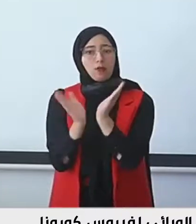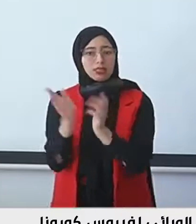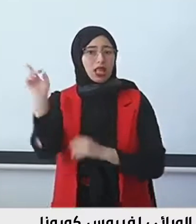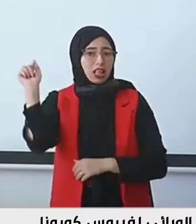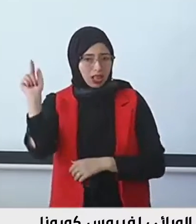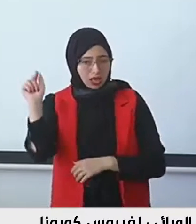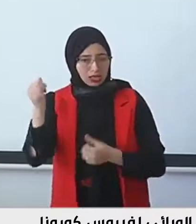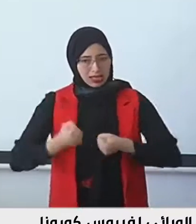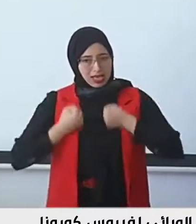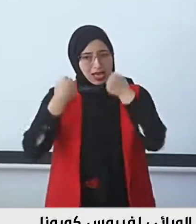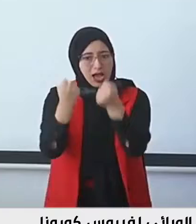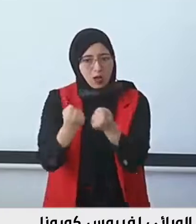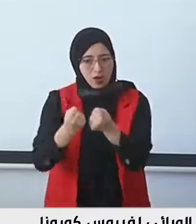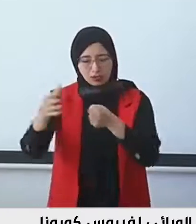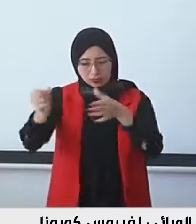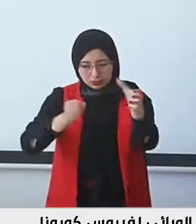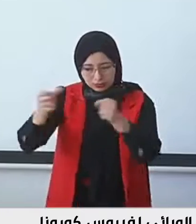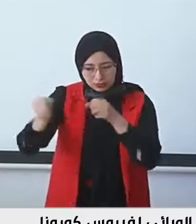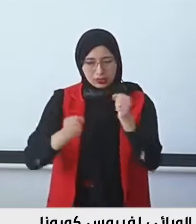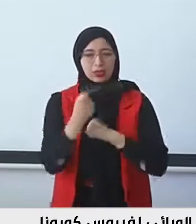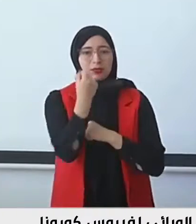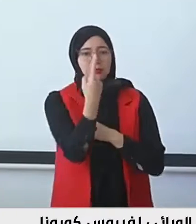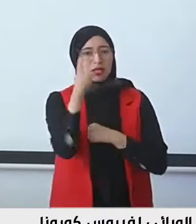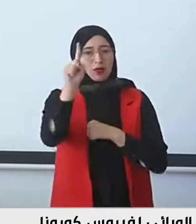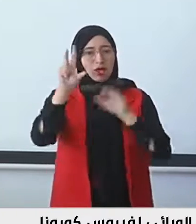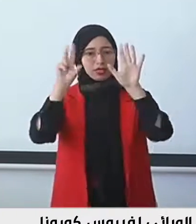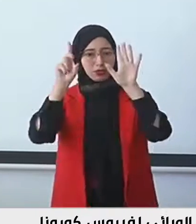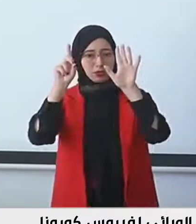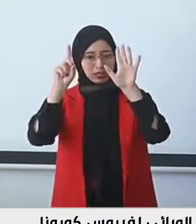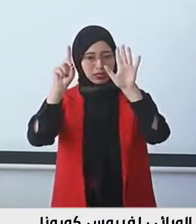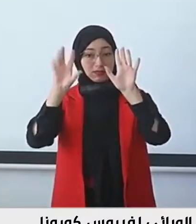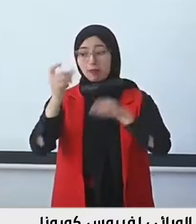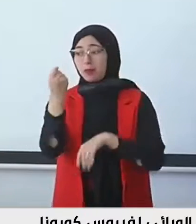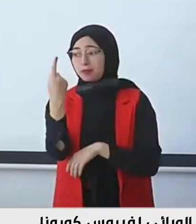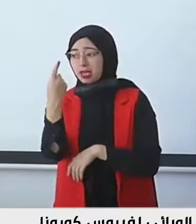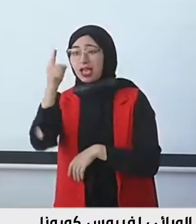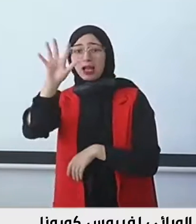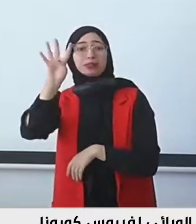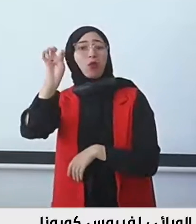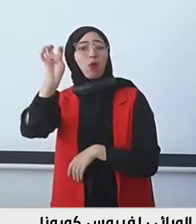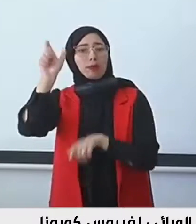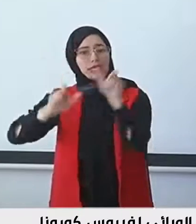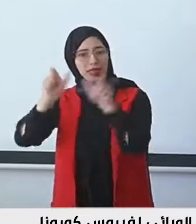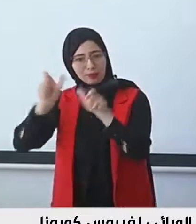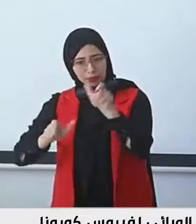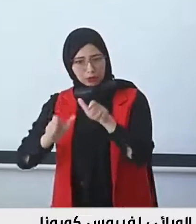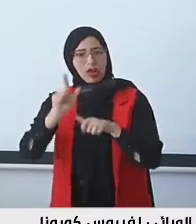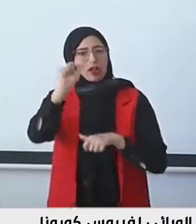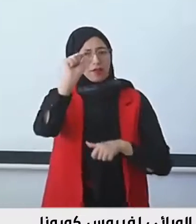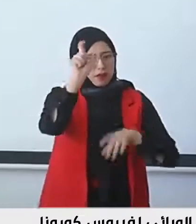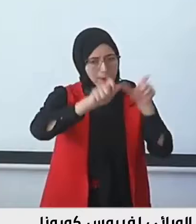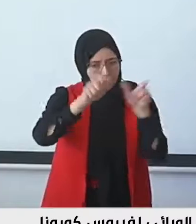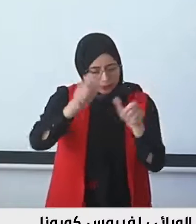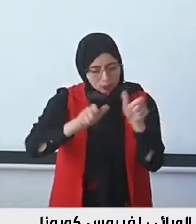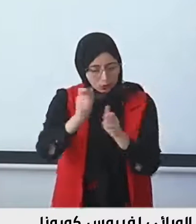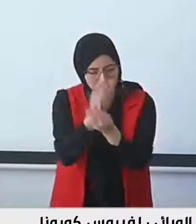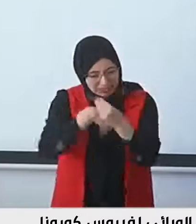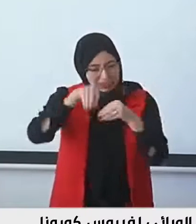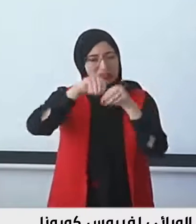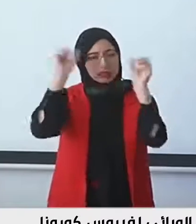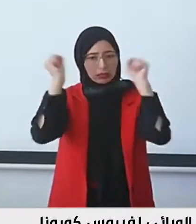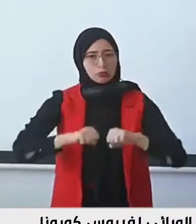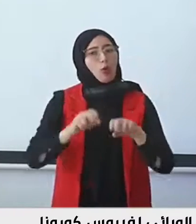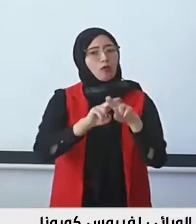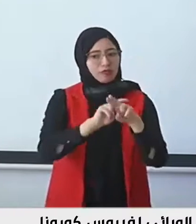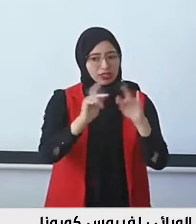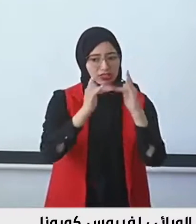نتاعنا. حاليا كما قلت لك عندنا 181 سرير، فيهم كان 145 مريض، مازال عندنا طاقة باش تطوير العدد هذا.